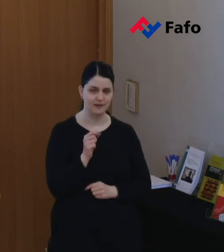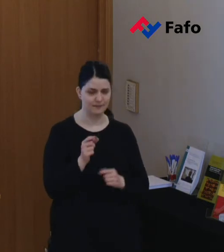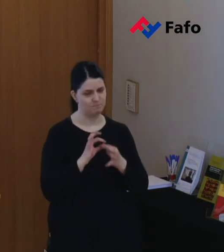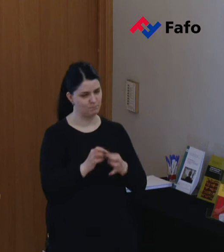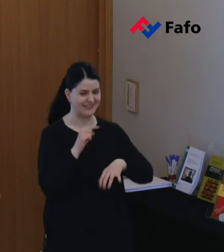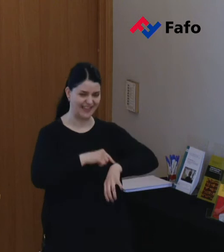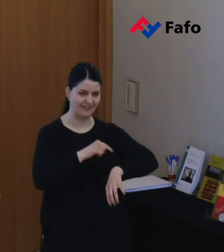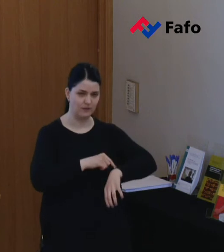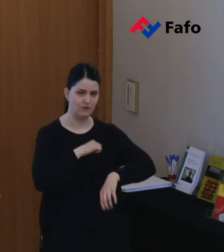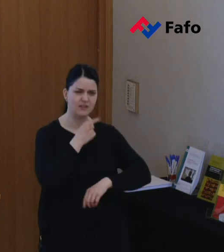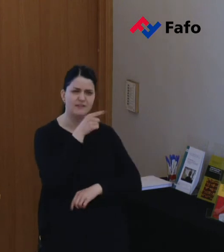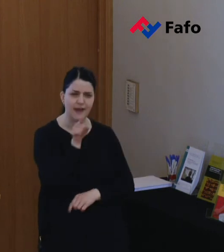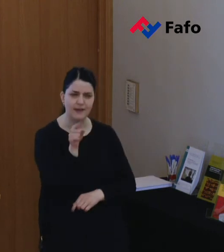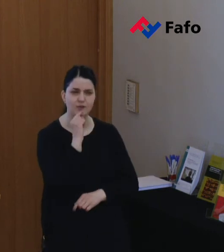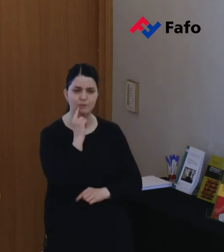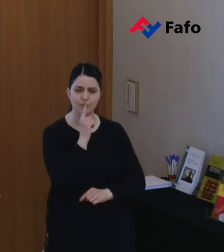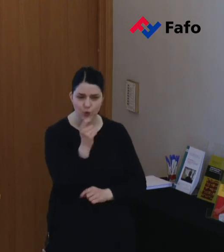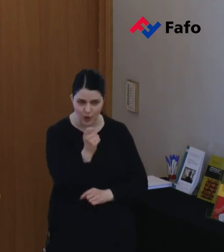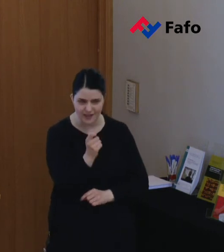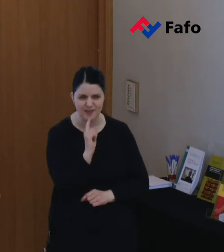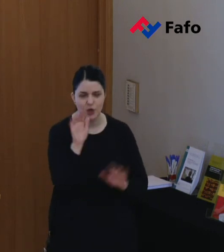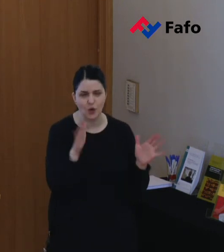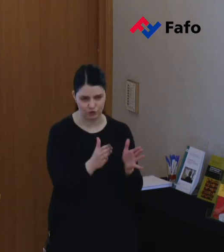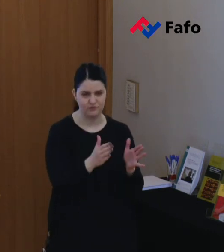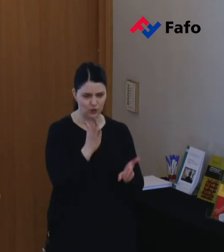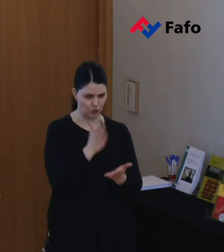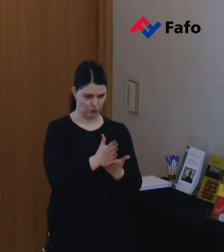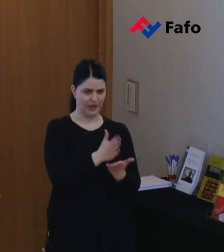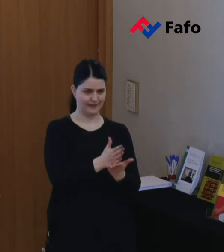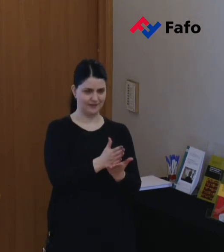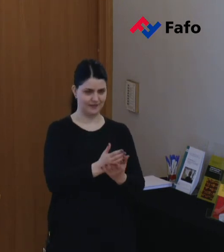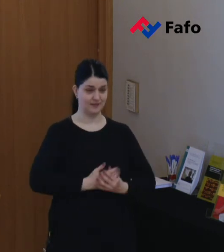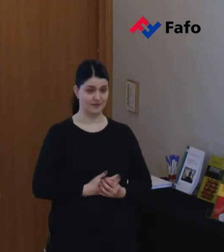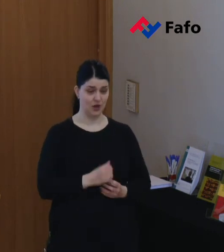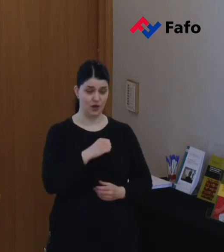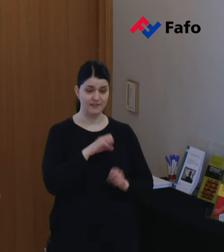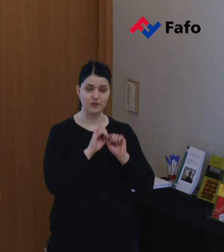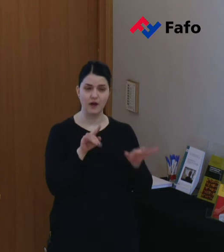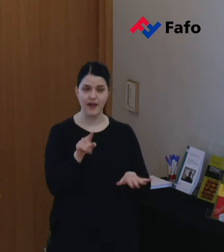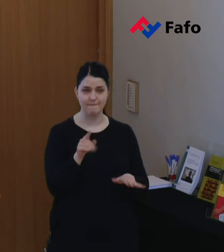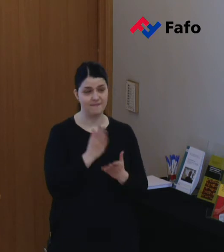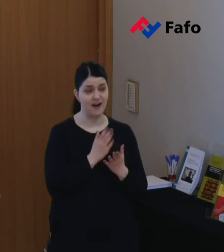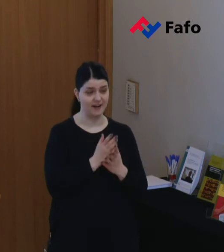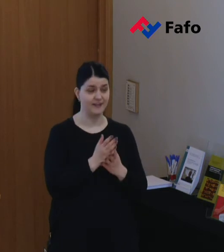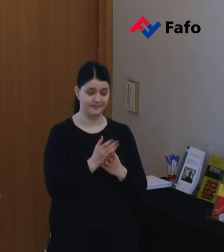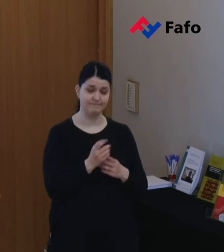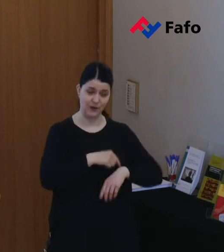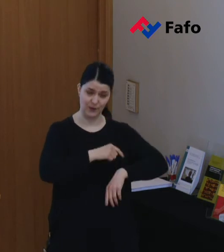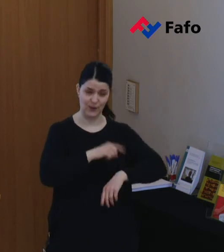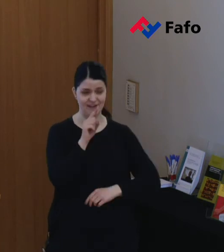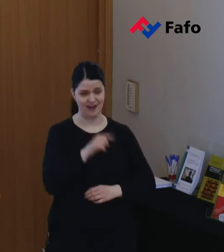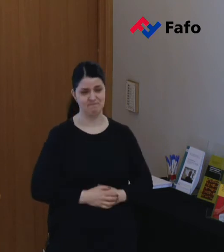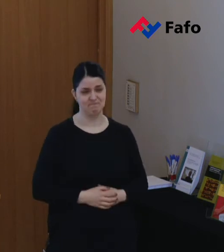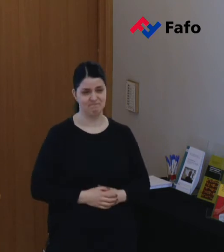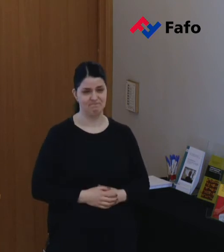som skal spørre, kanskje spør litt kort og konkret. Men klarer vi det, så er vi ferdige til klokka 11. Men